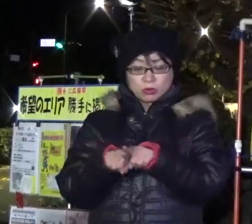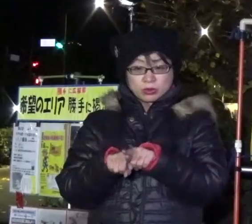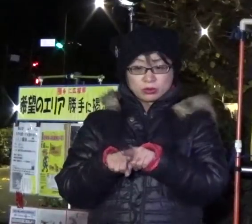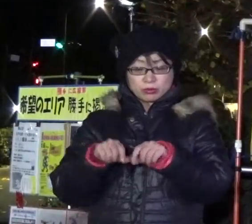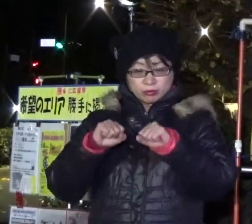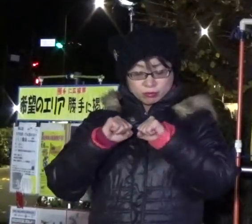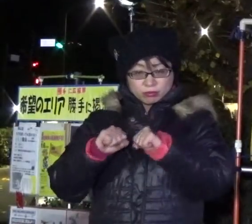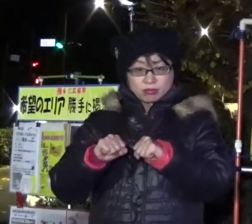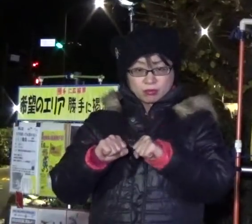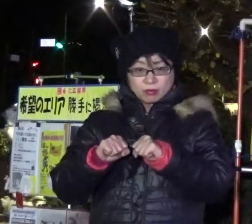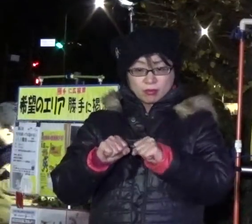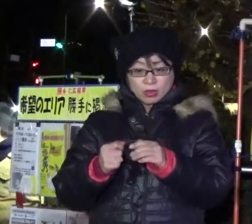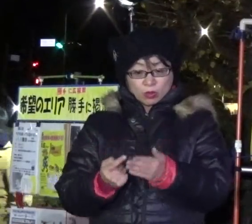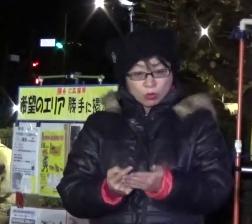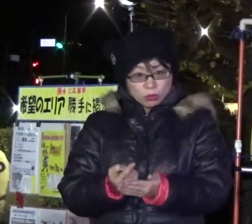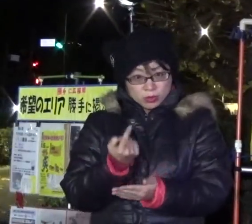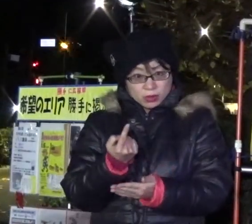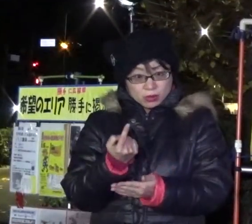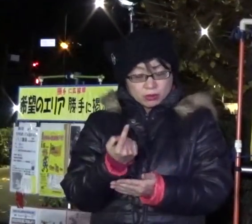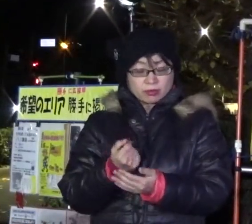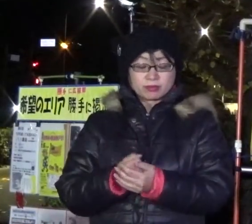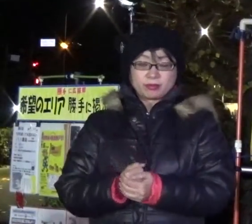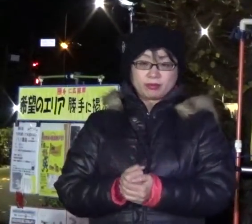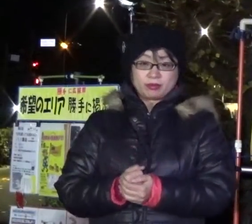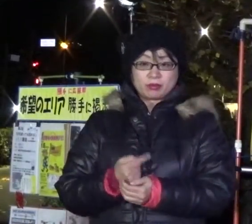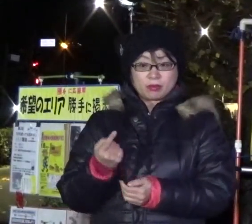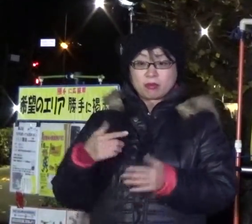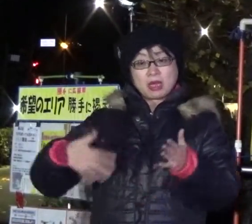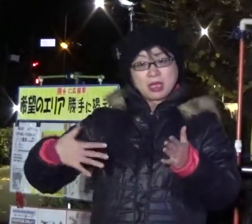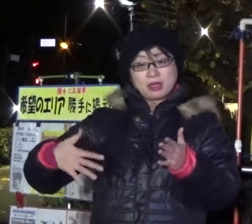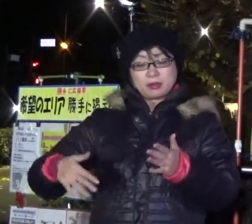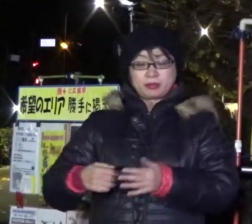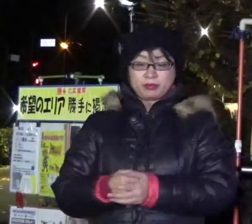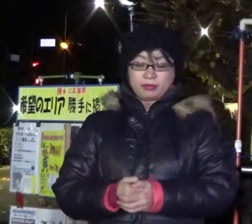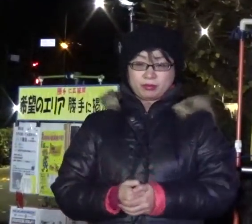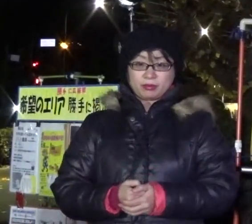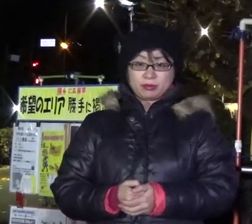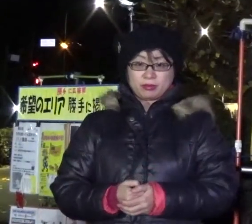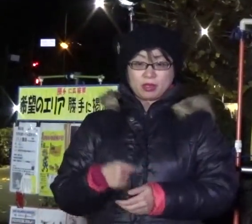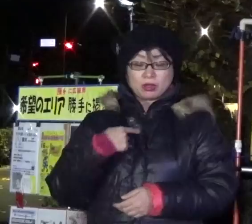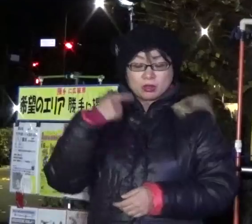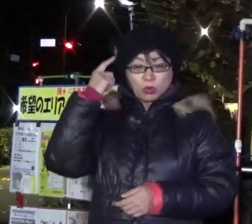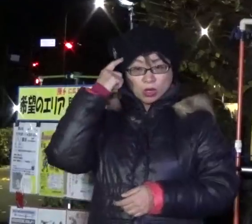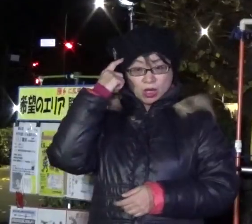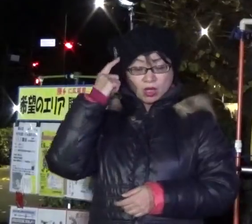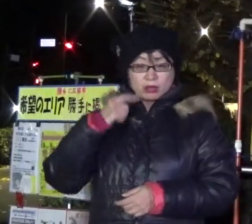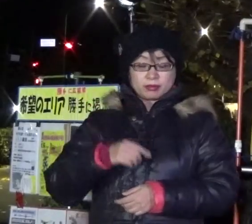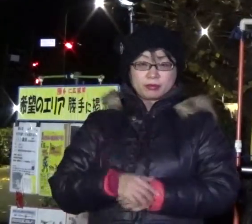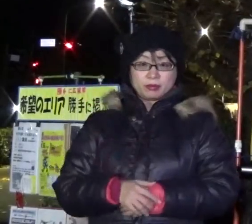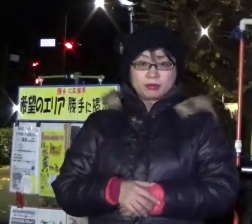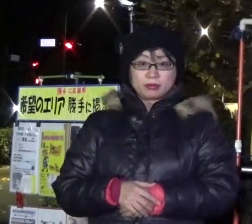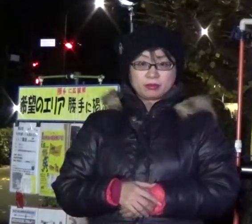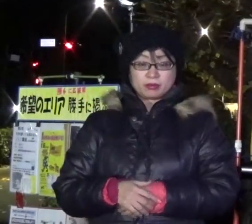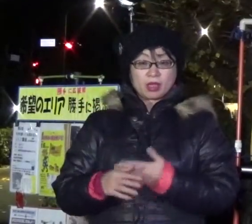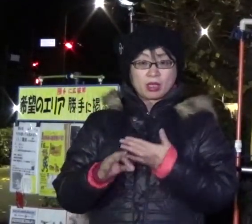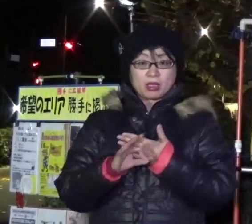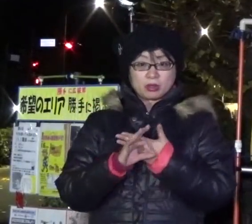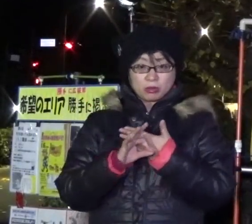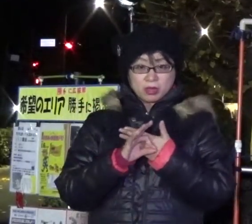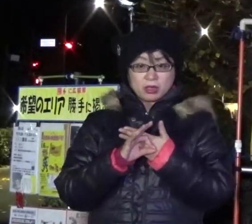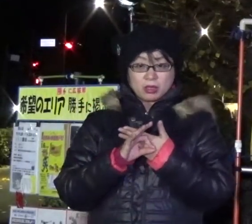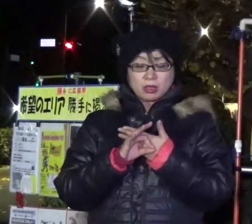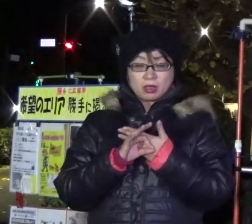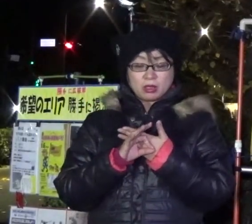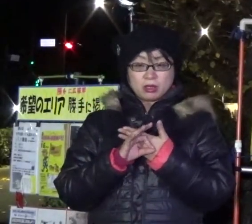で、方がってことは目ですよね。まだ統一戦線になってない。で、私の考えですけど、例えばこの